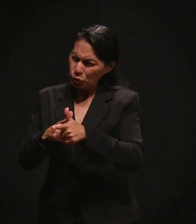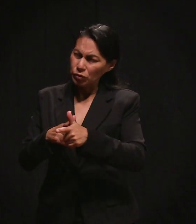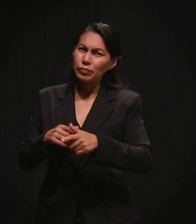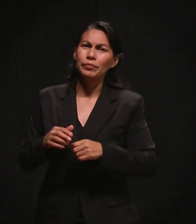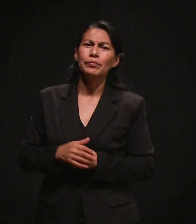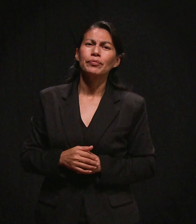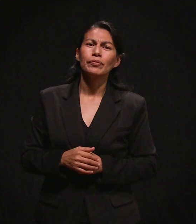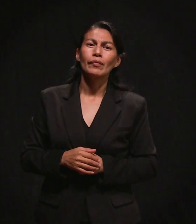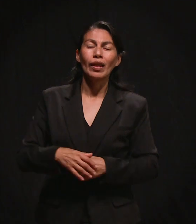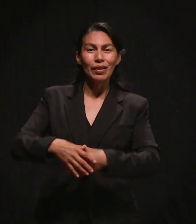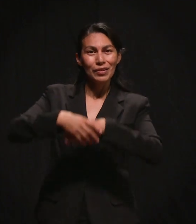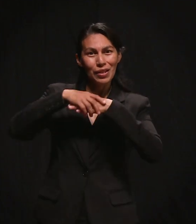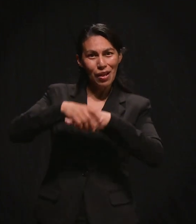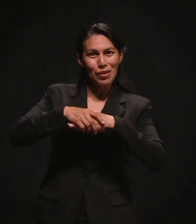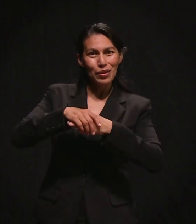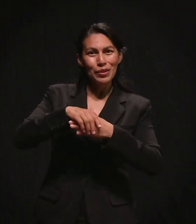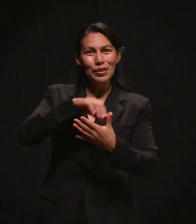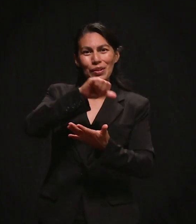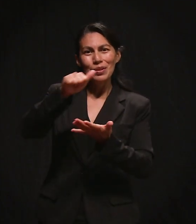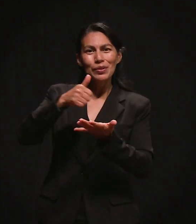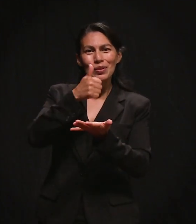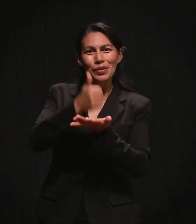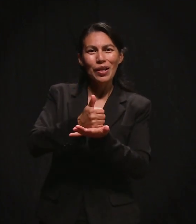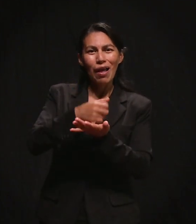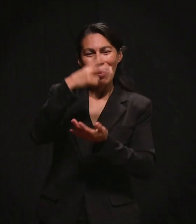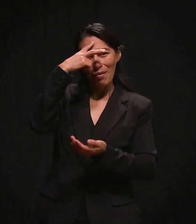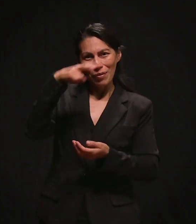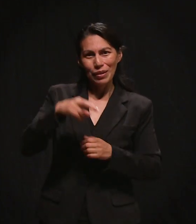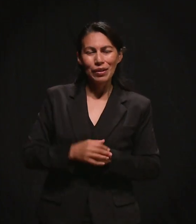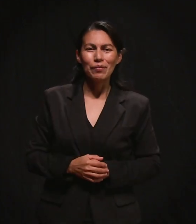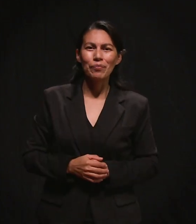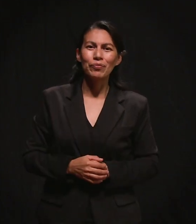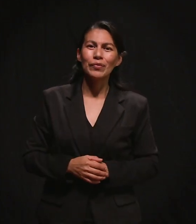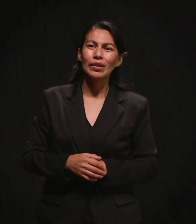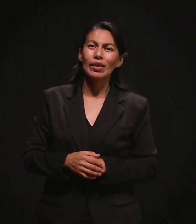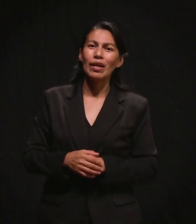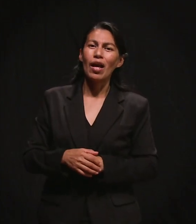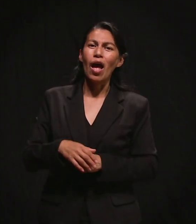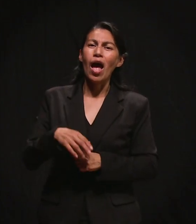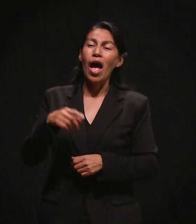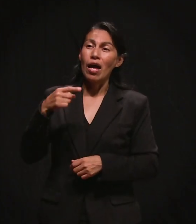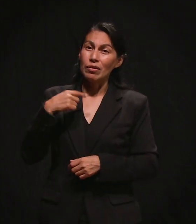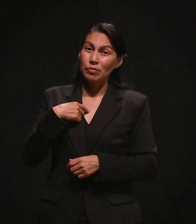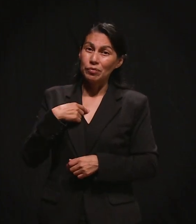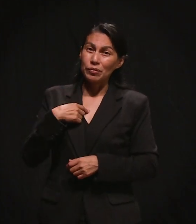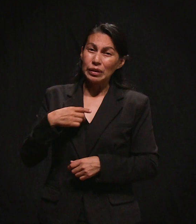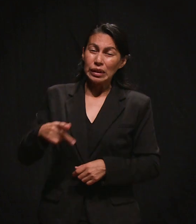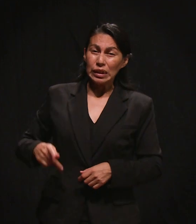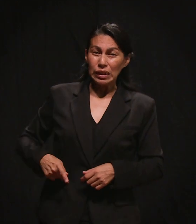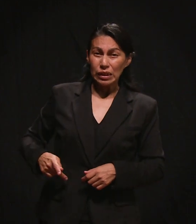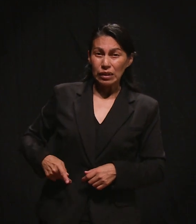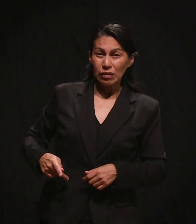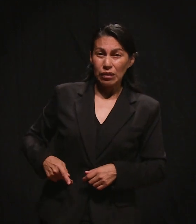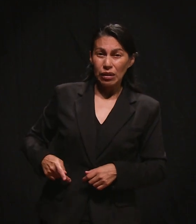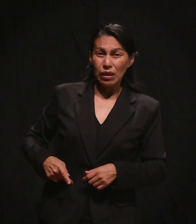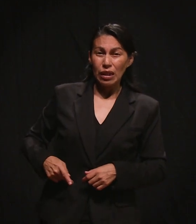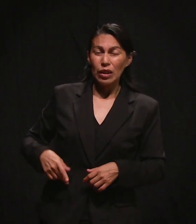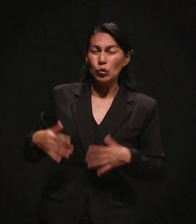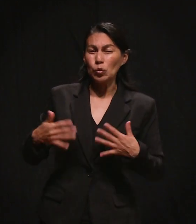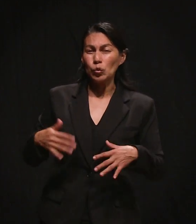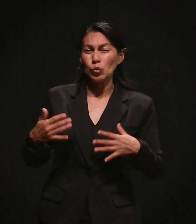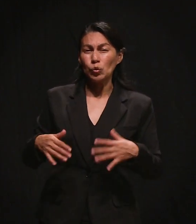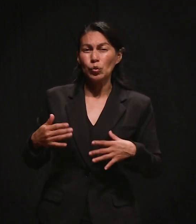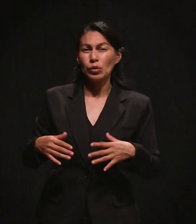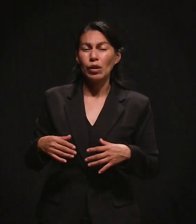pido oración por mi vida espiritual. Me detectaron unas piedritas en la vesícula y la única solución es cirugía. Pero